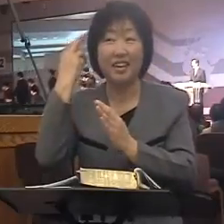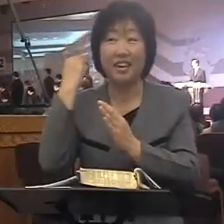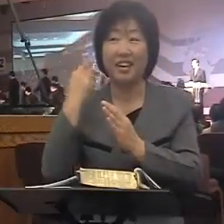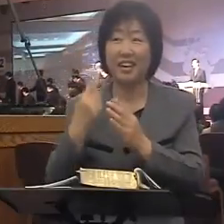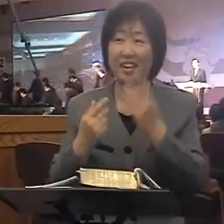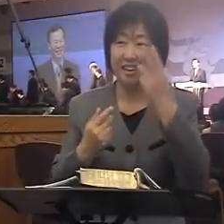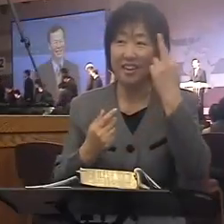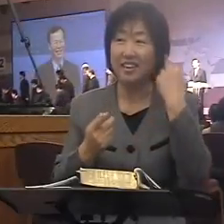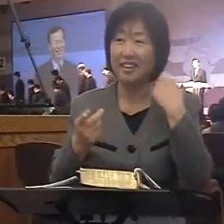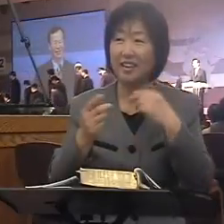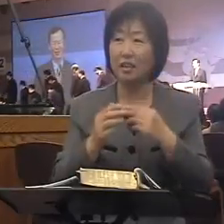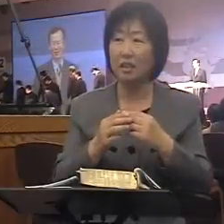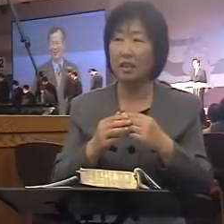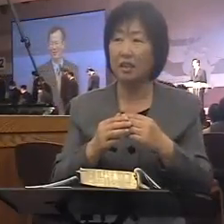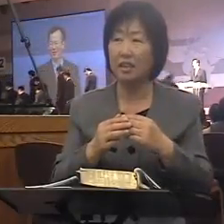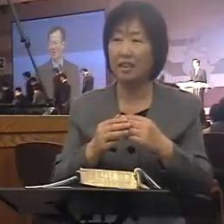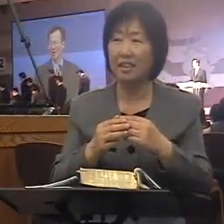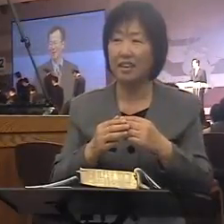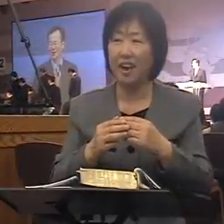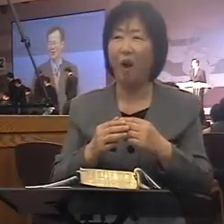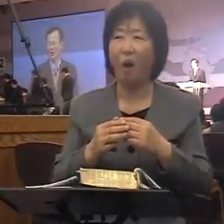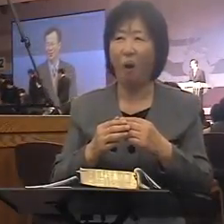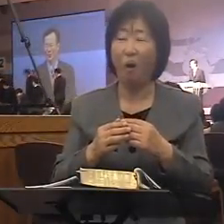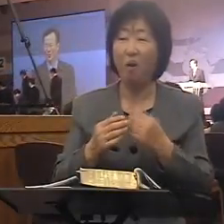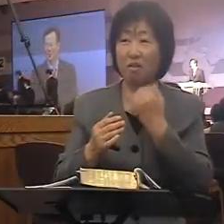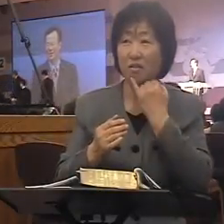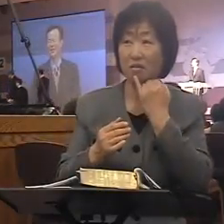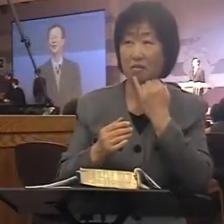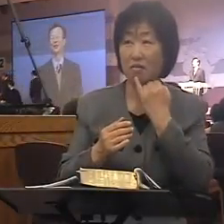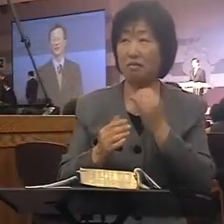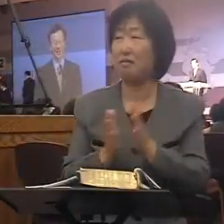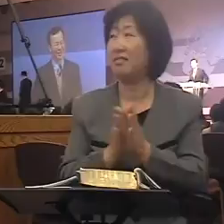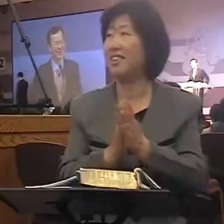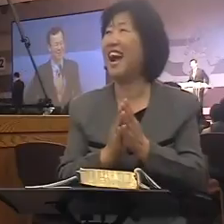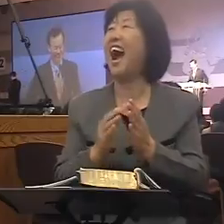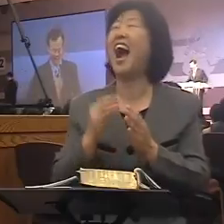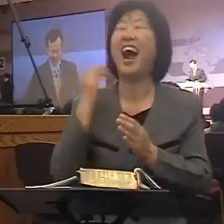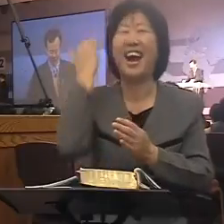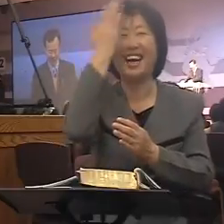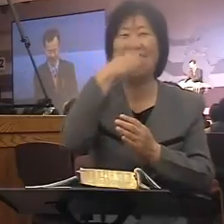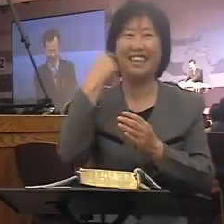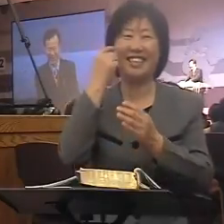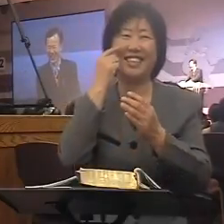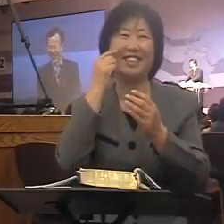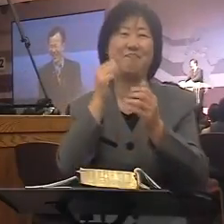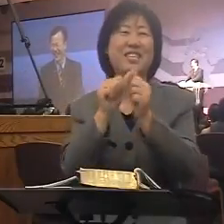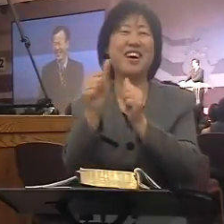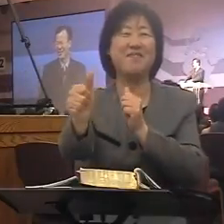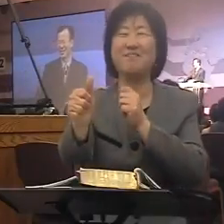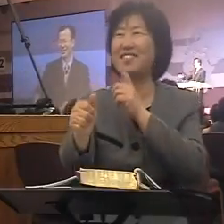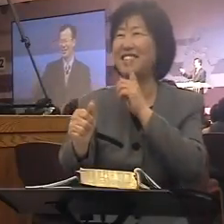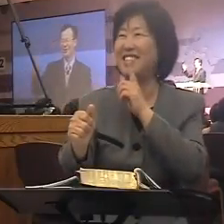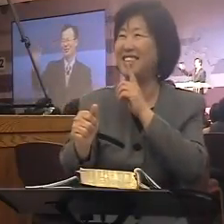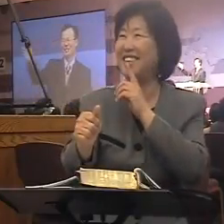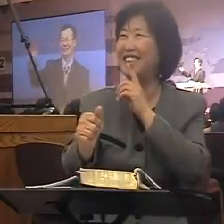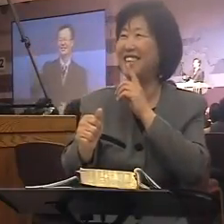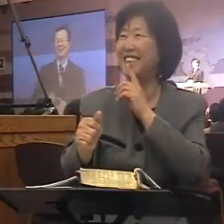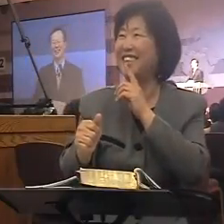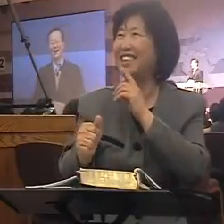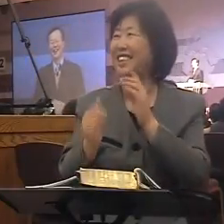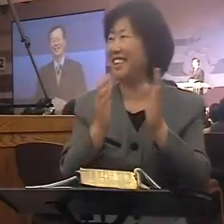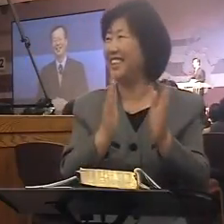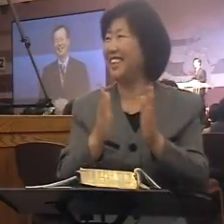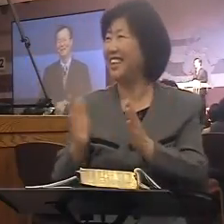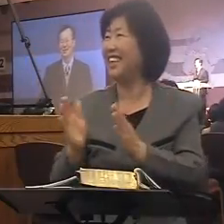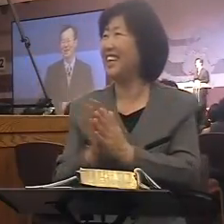파워가 있습니다. 그리고 그 사역반 스승이 누군지 생긴 것도 잘생겼습니다. 아이고, 우리 청직자로